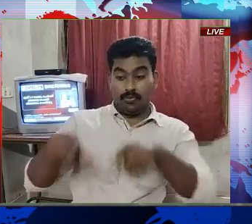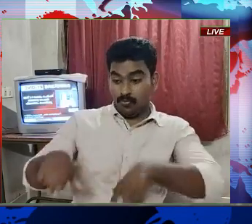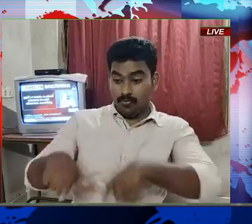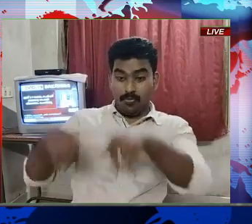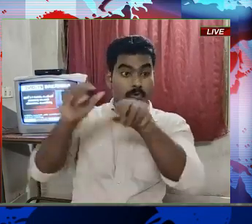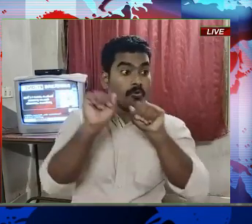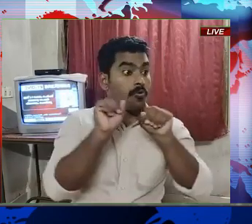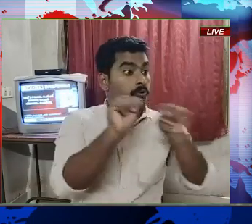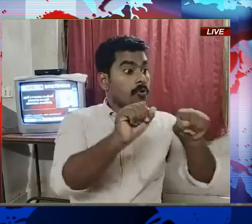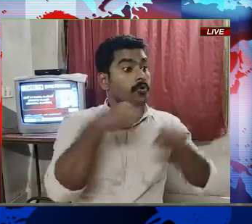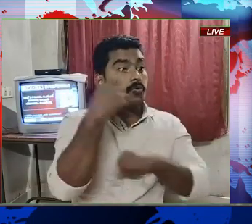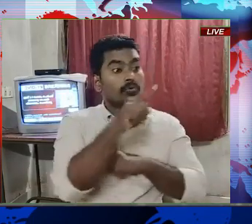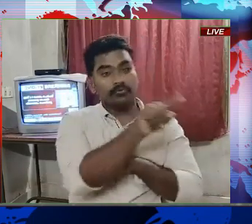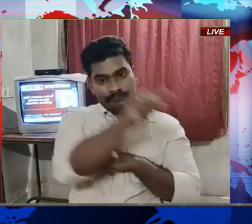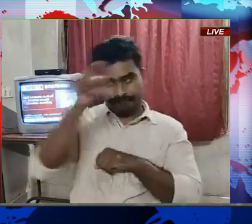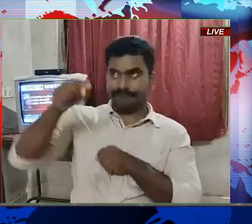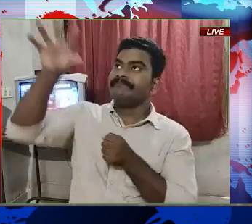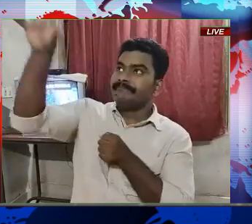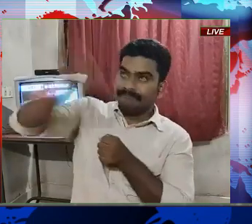കശുവണ്ടി നശിച്ചു പോകാതെ